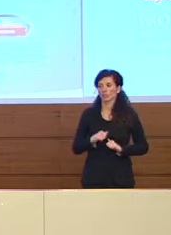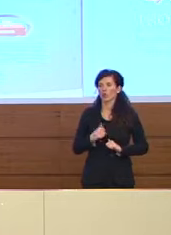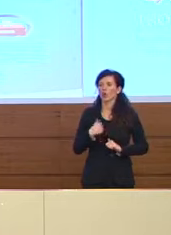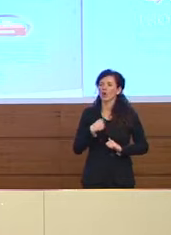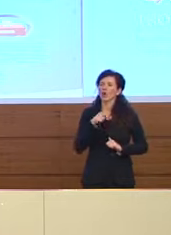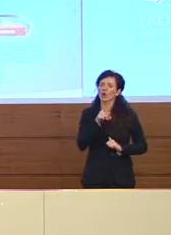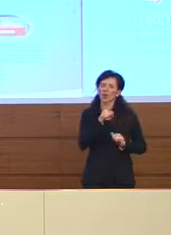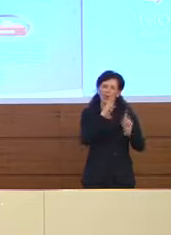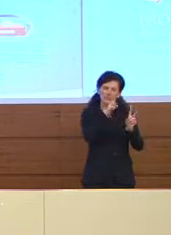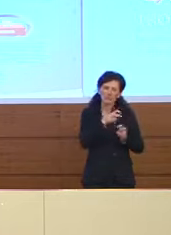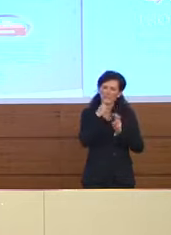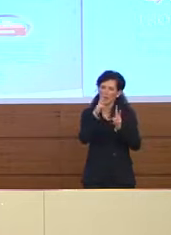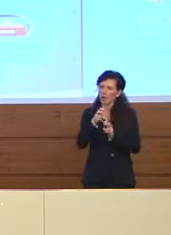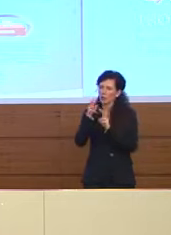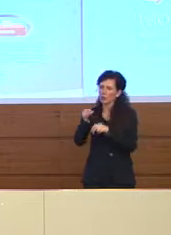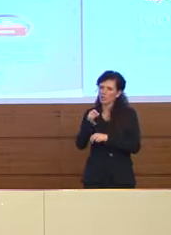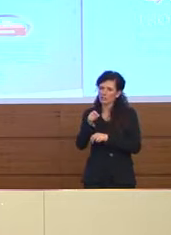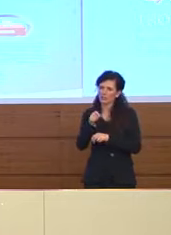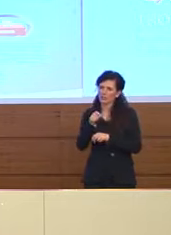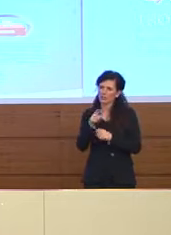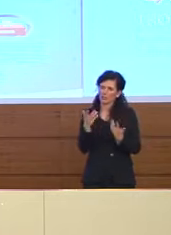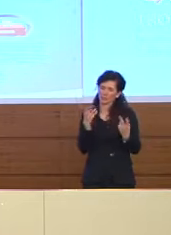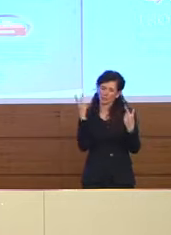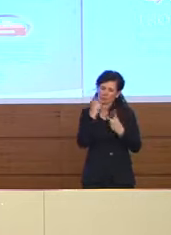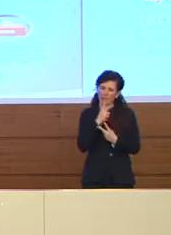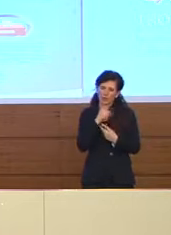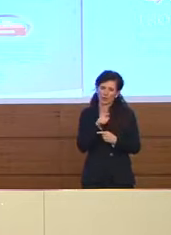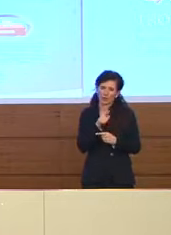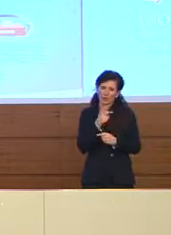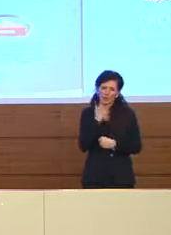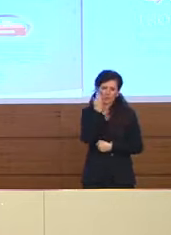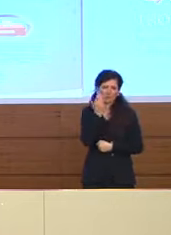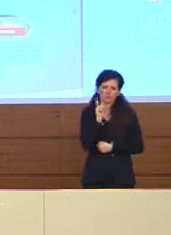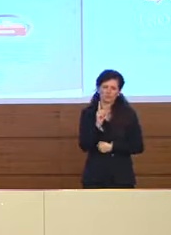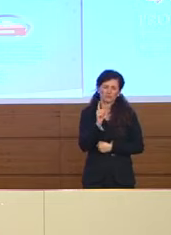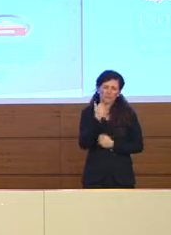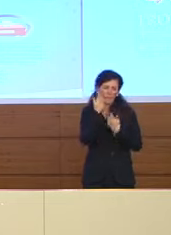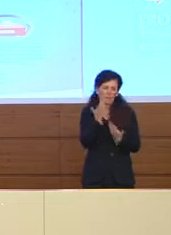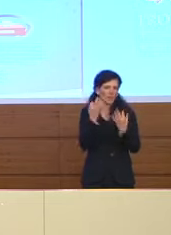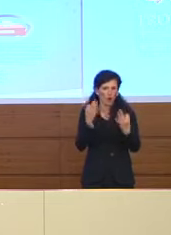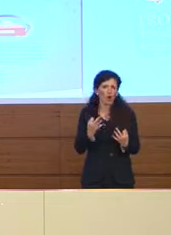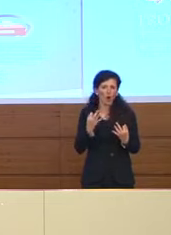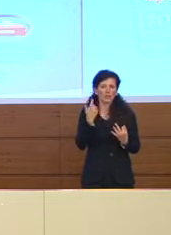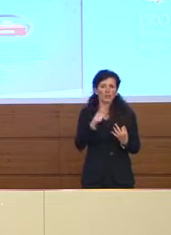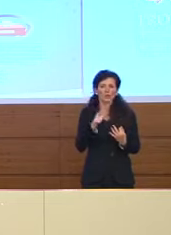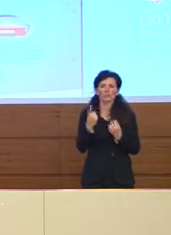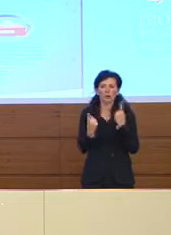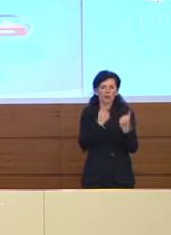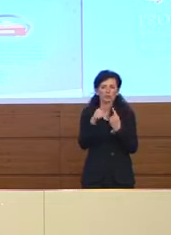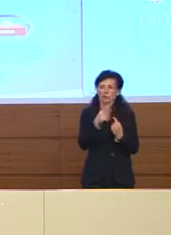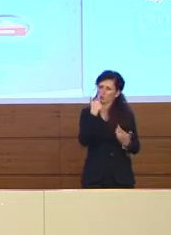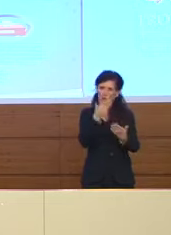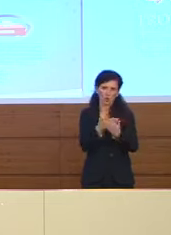altamente deprecabili e biasimevoli soprattutto in una situazione come questa